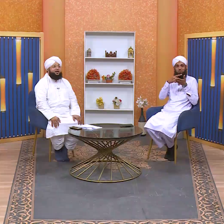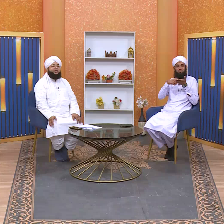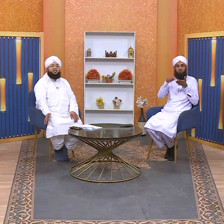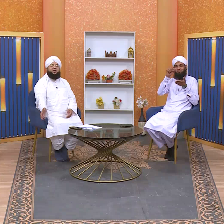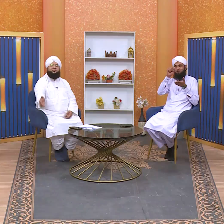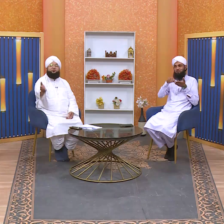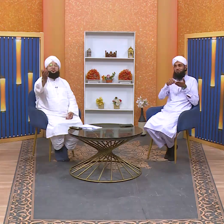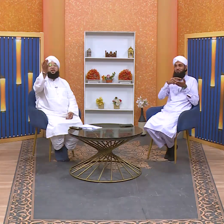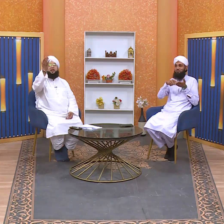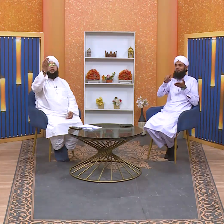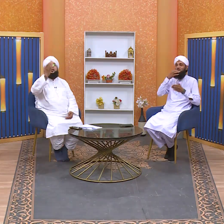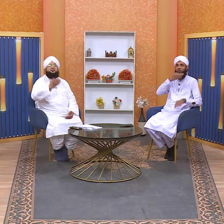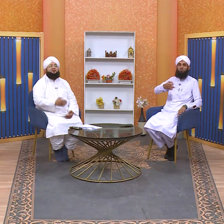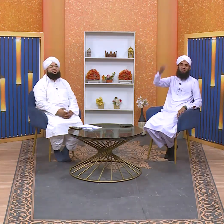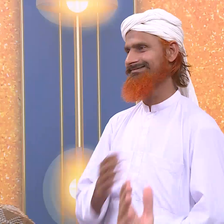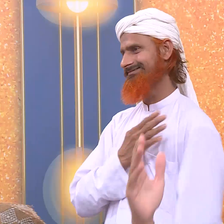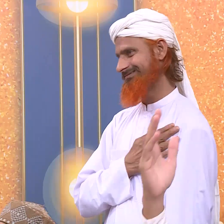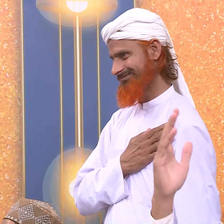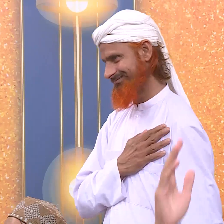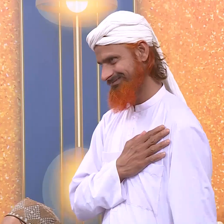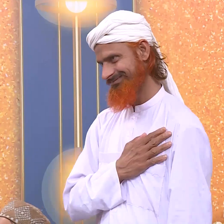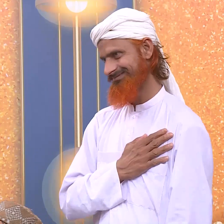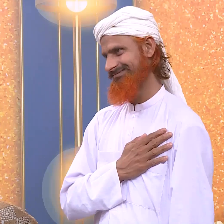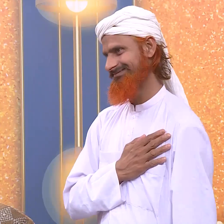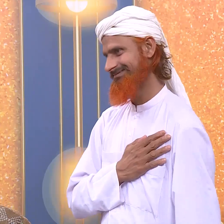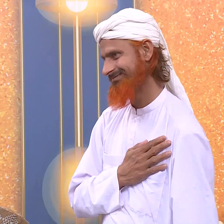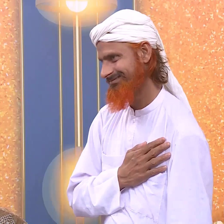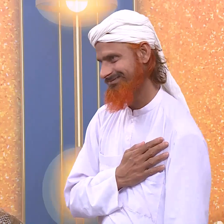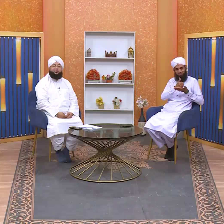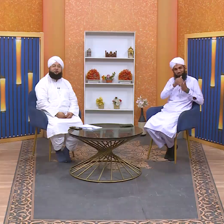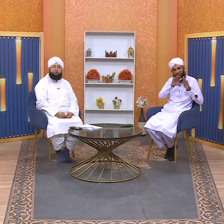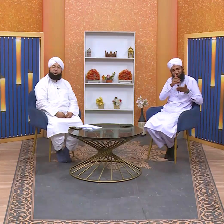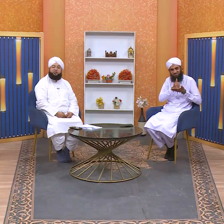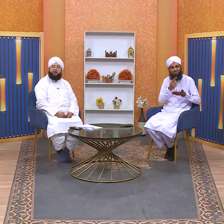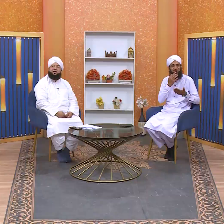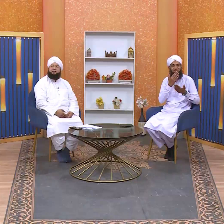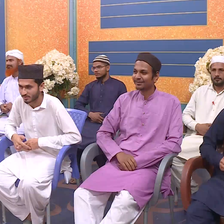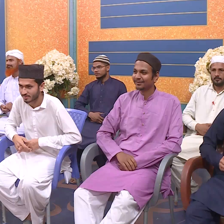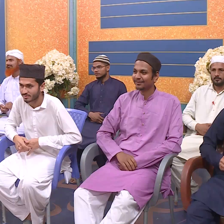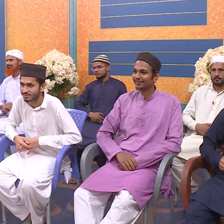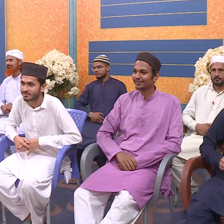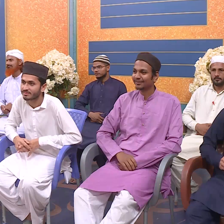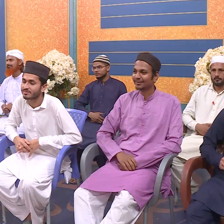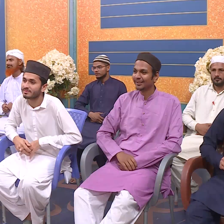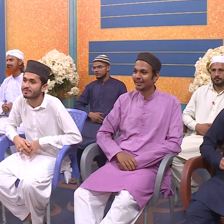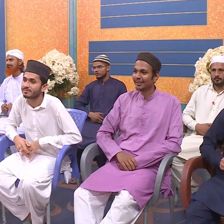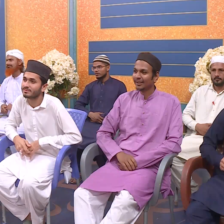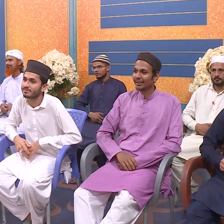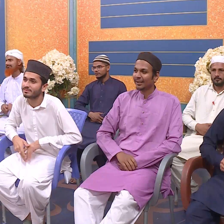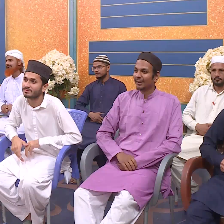کا جواب درست ہے. سبحان اللہ. سبحان اللہ. آپ تشریف رکھیے, آپ کا بہت بہت شکریہ. مدنی چینل کے ناظرین, اب بڑھتے ہیں اپنے اگلے سیگمنٹ